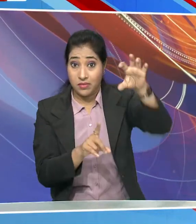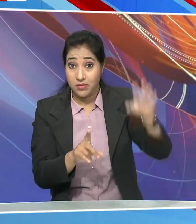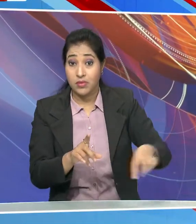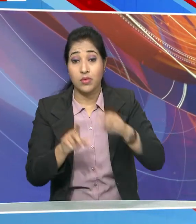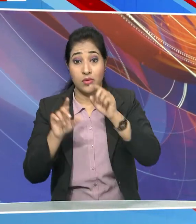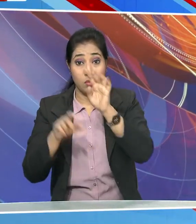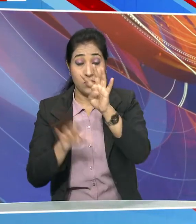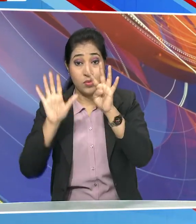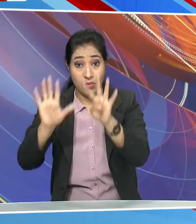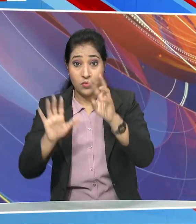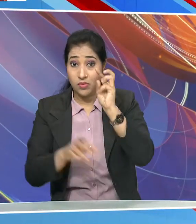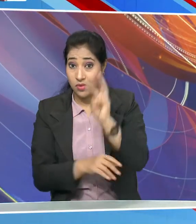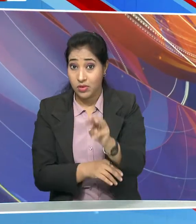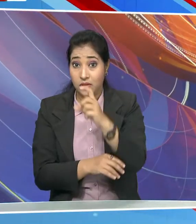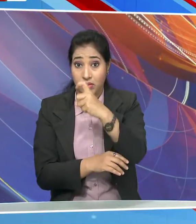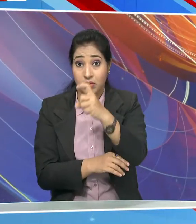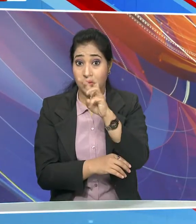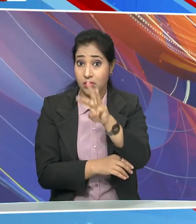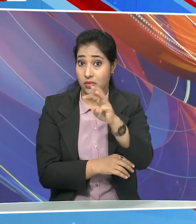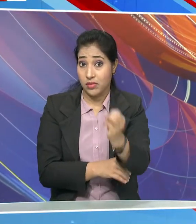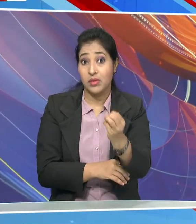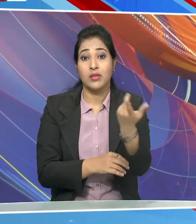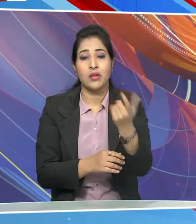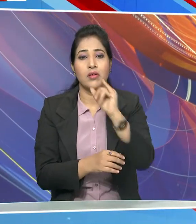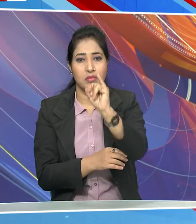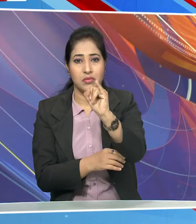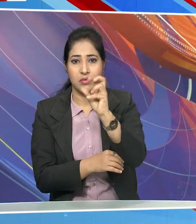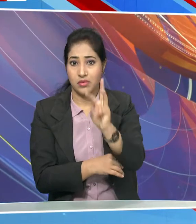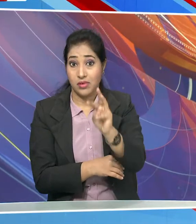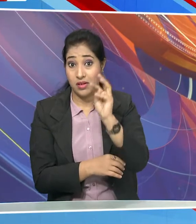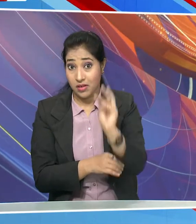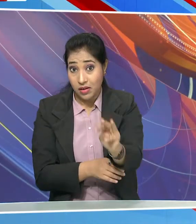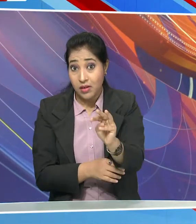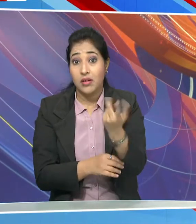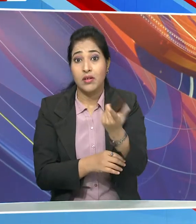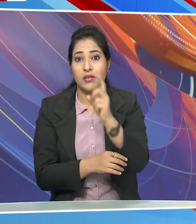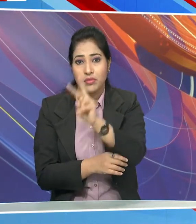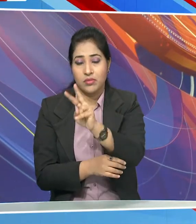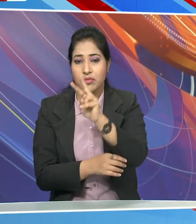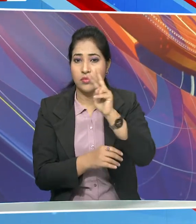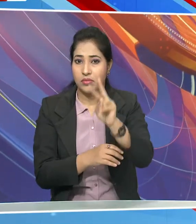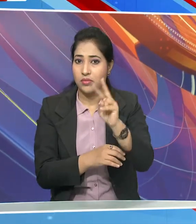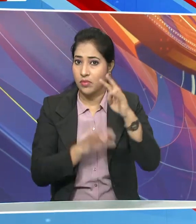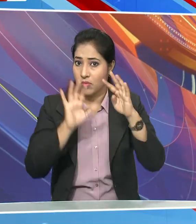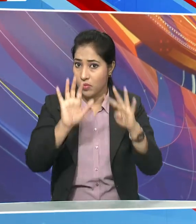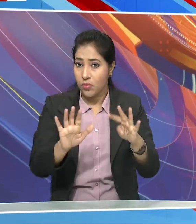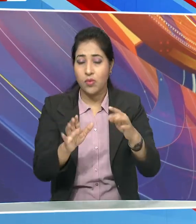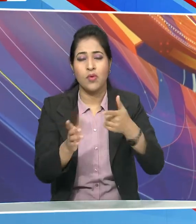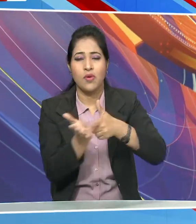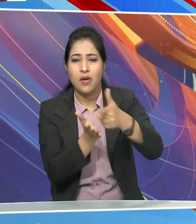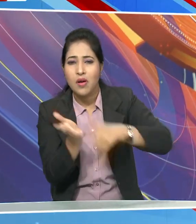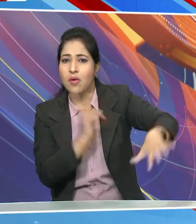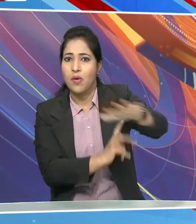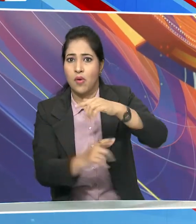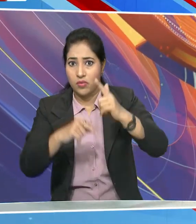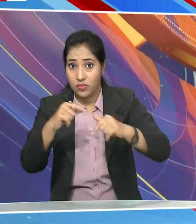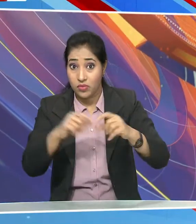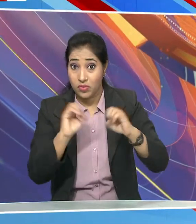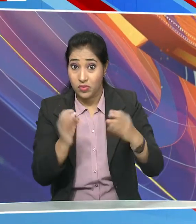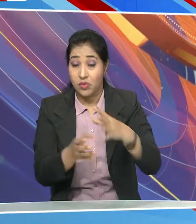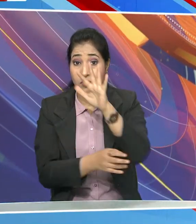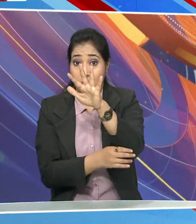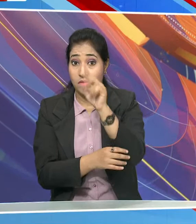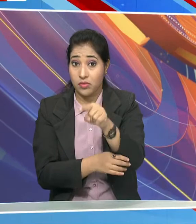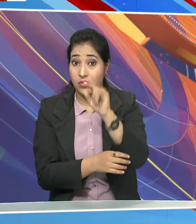पंचायत समिति और 6329 ग्राम पंचायत की सीटों के लिए करीब 5.67